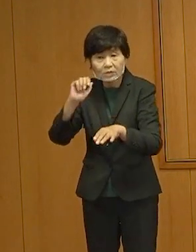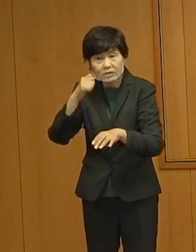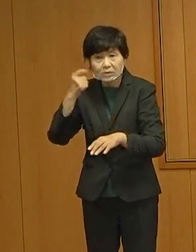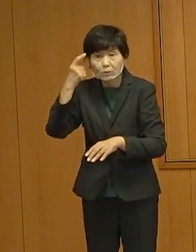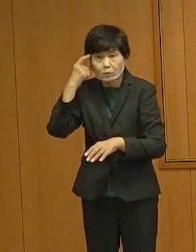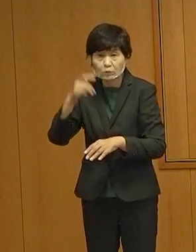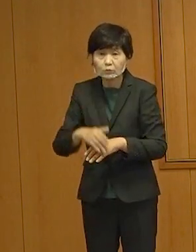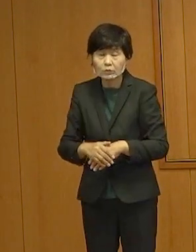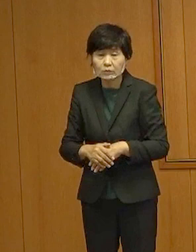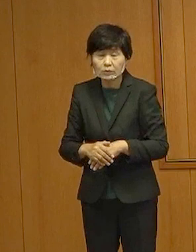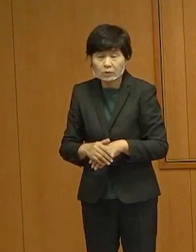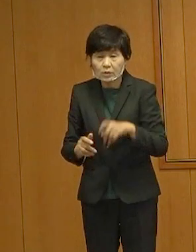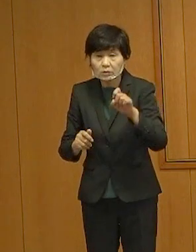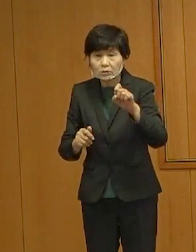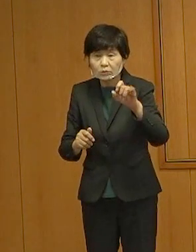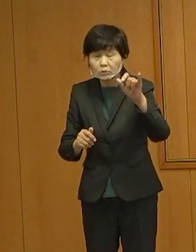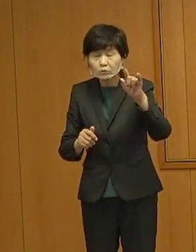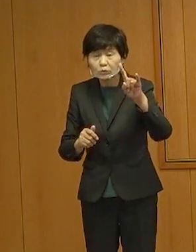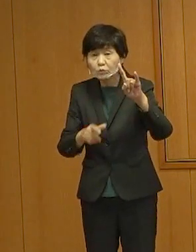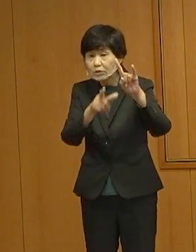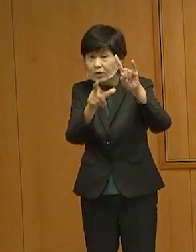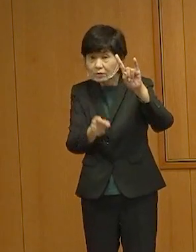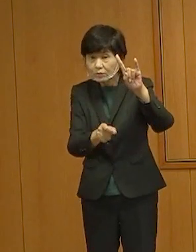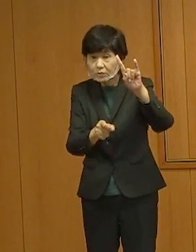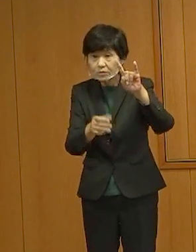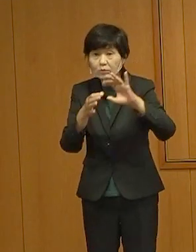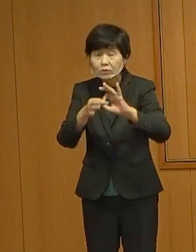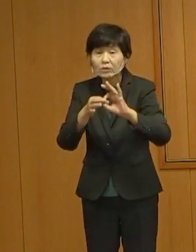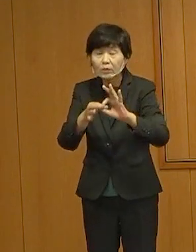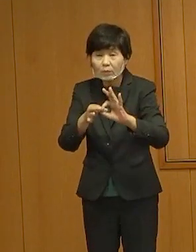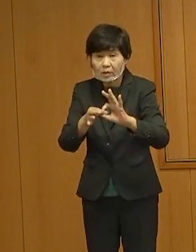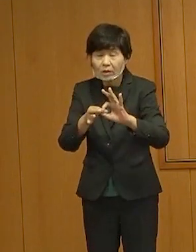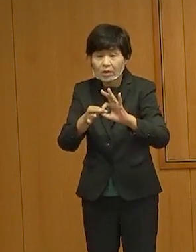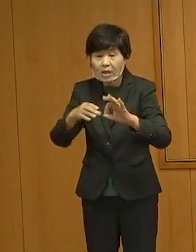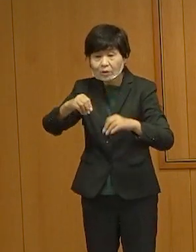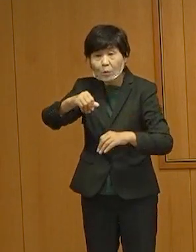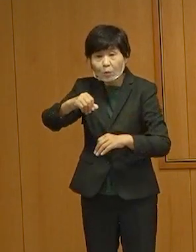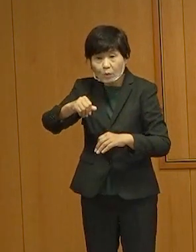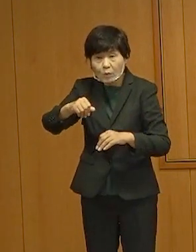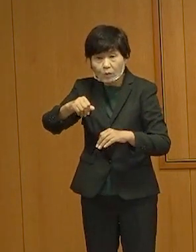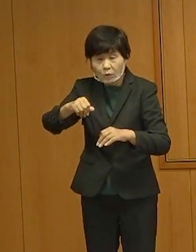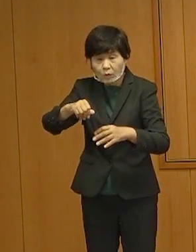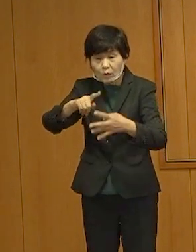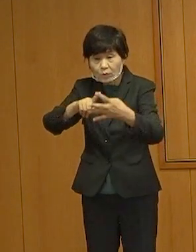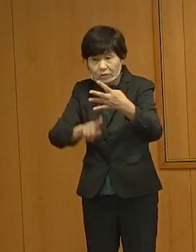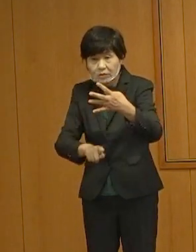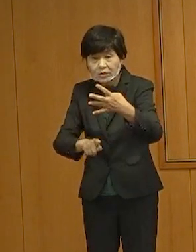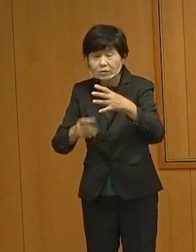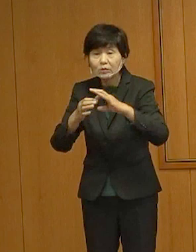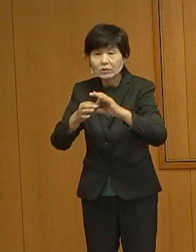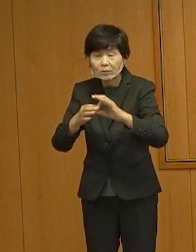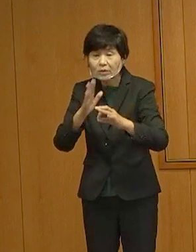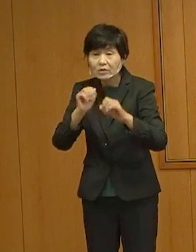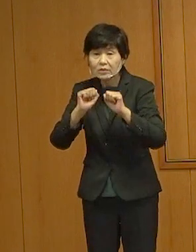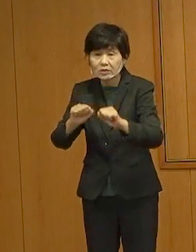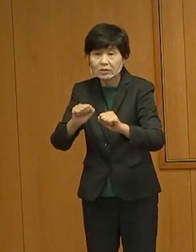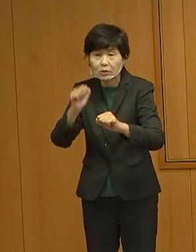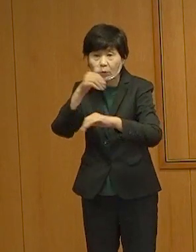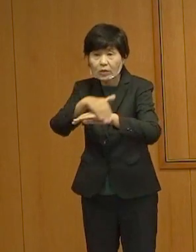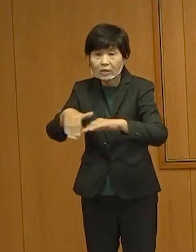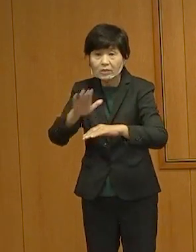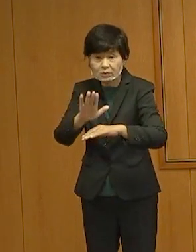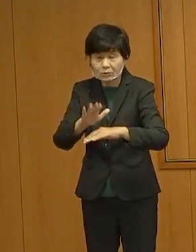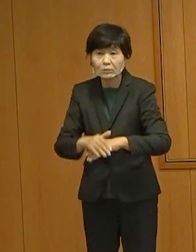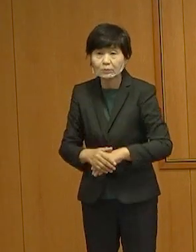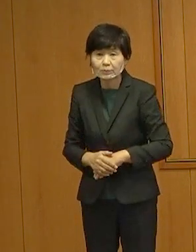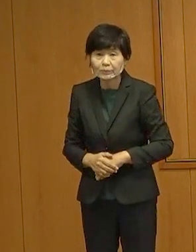います。で、11月についても、土曜日等については実施する予定でございますので、ぜ